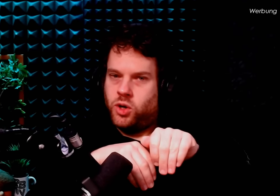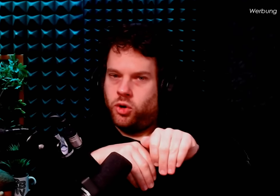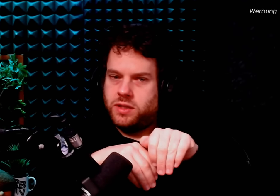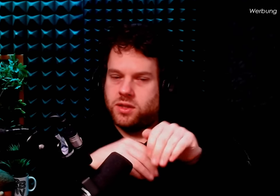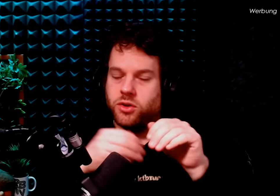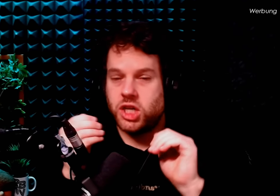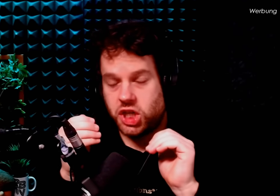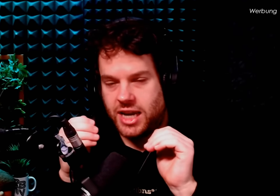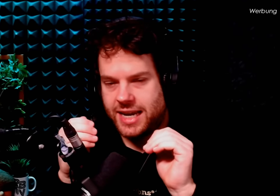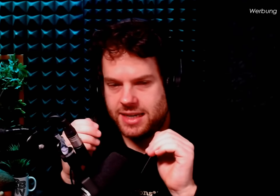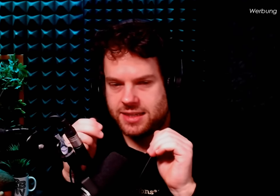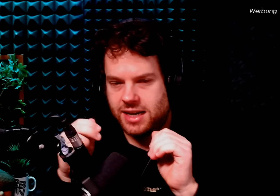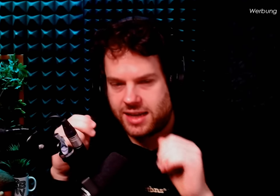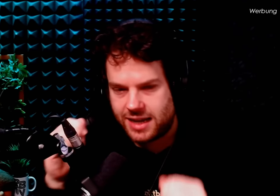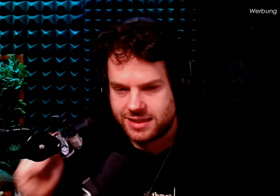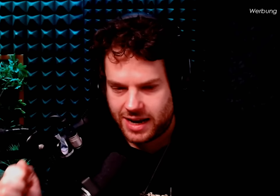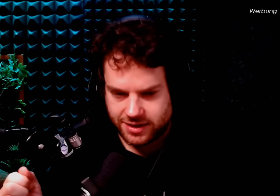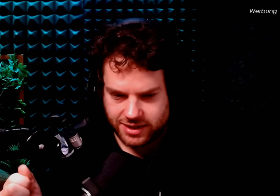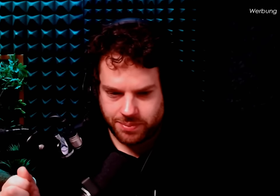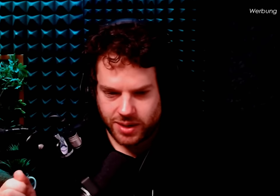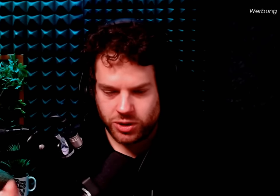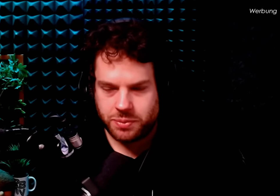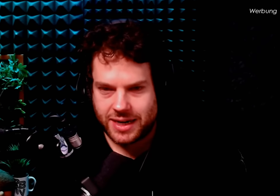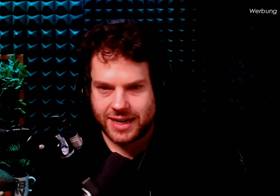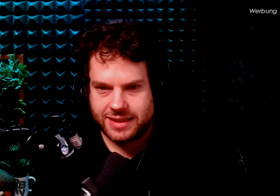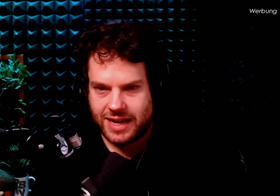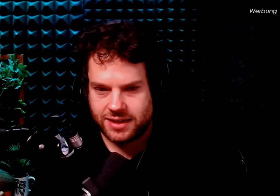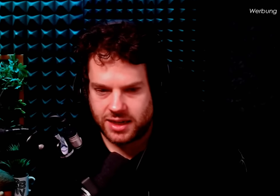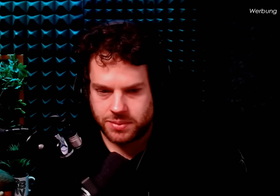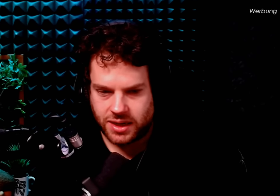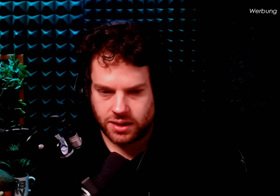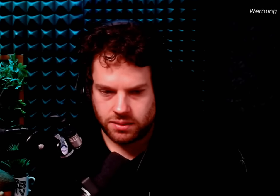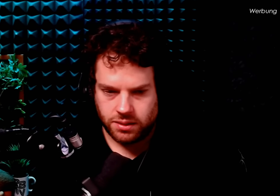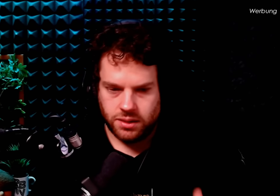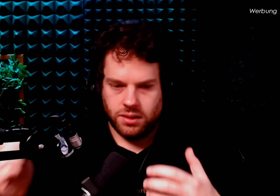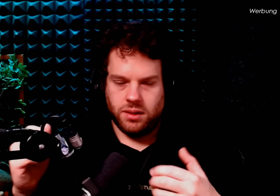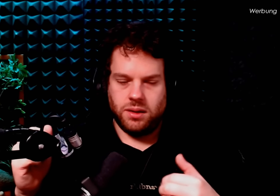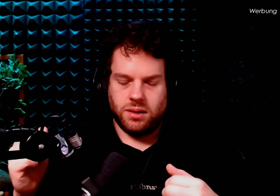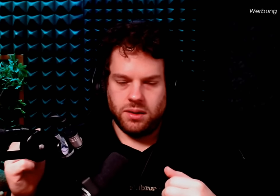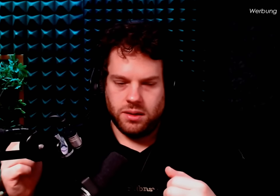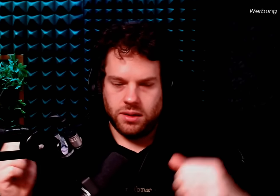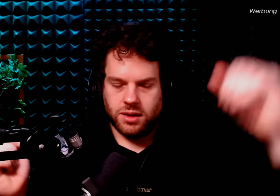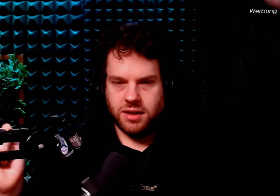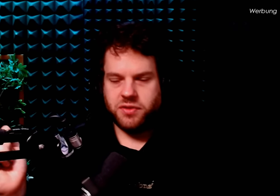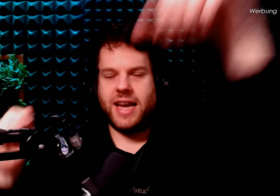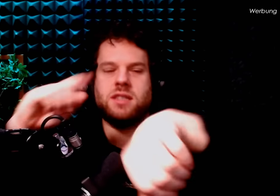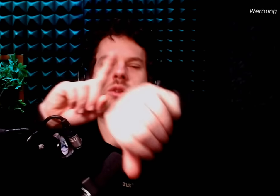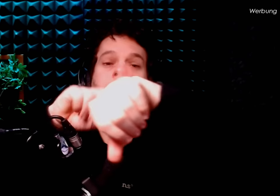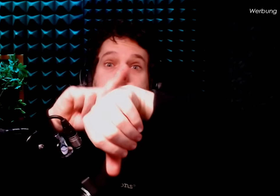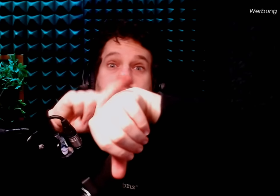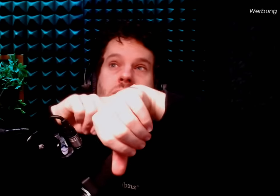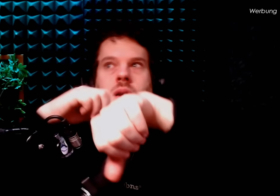Nuss und dann Schnecke ist halt ganz langsam. Da muss man dann ganz langsam sein. Ist vielleicht so ein...